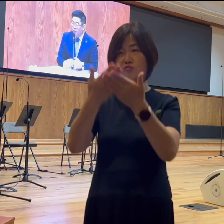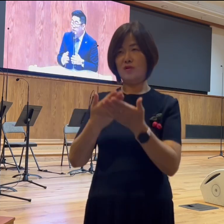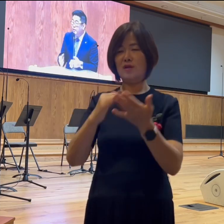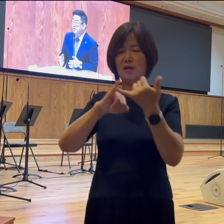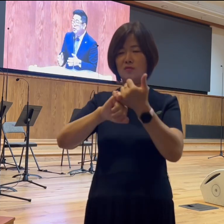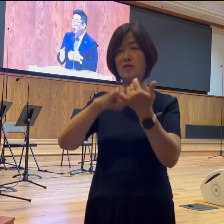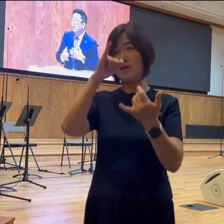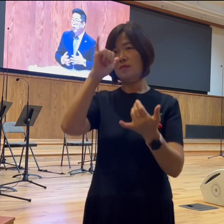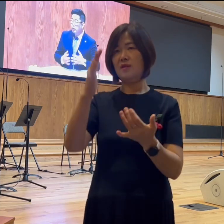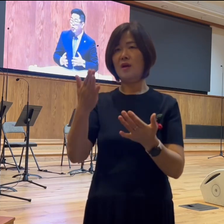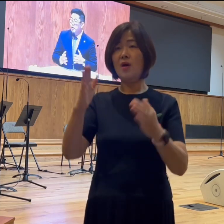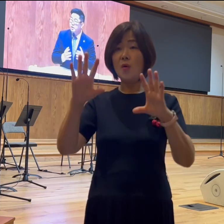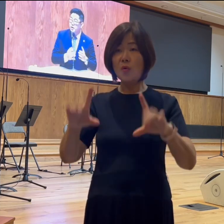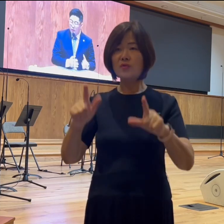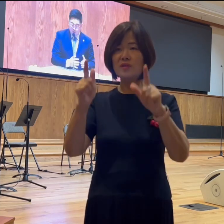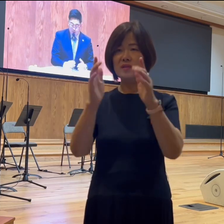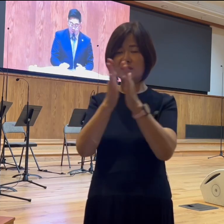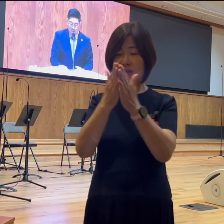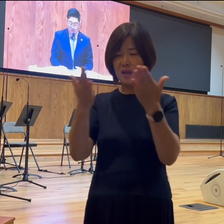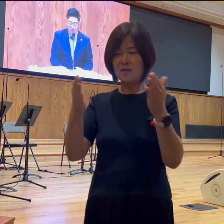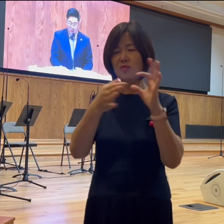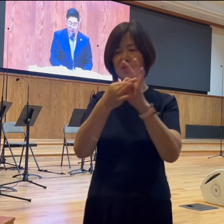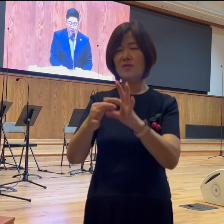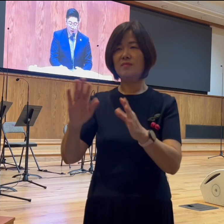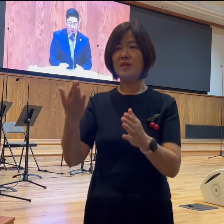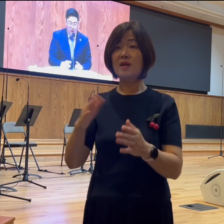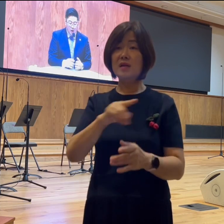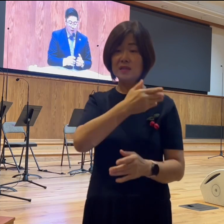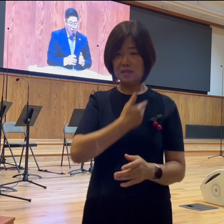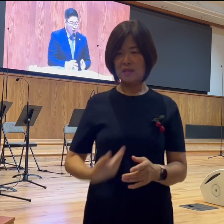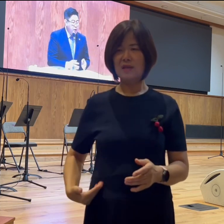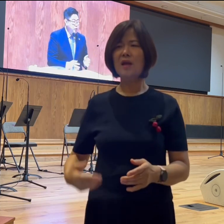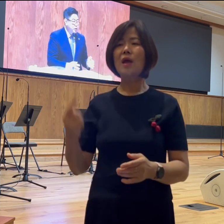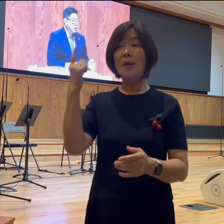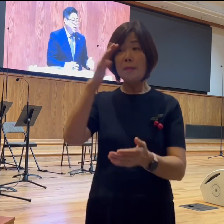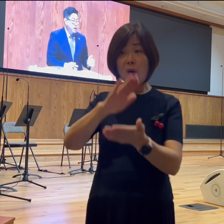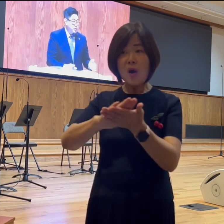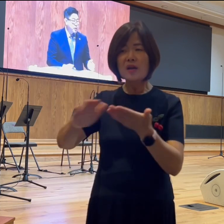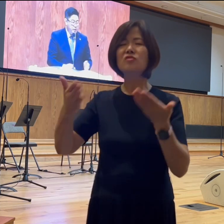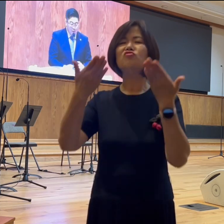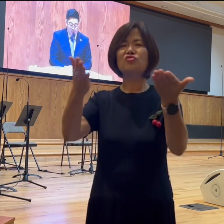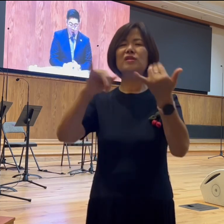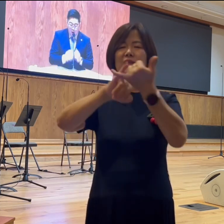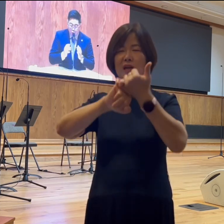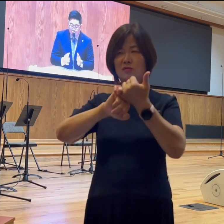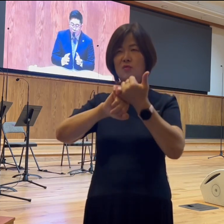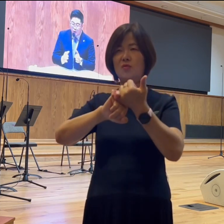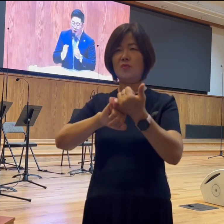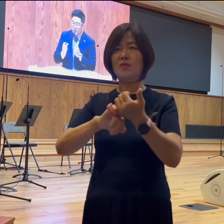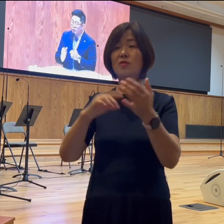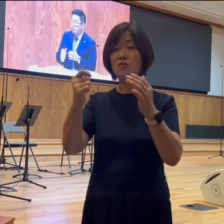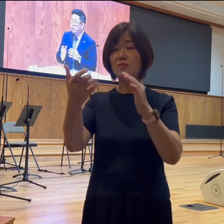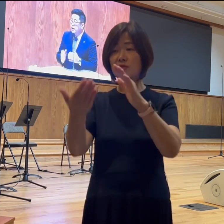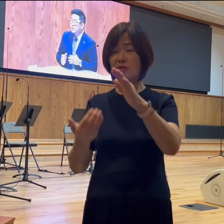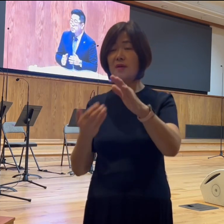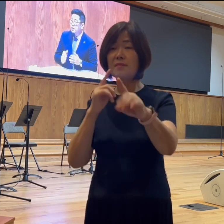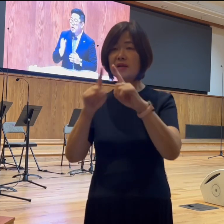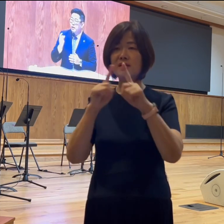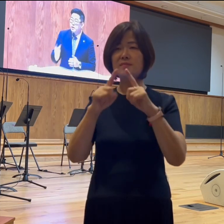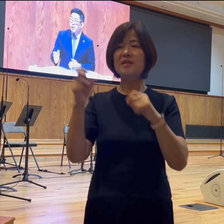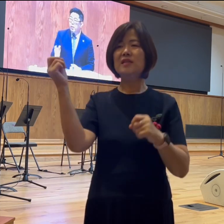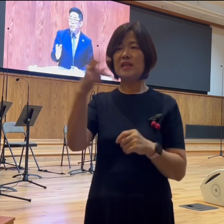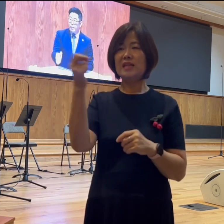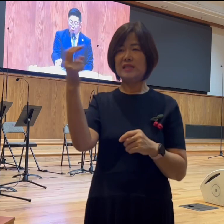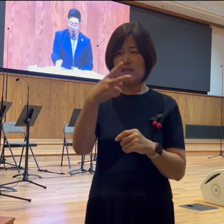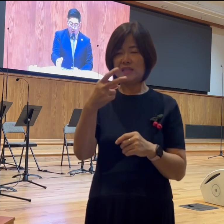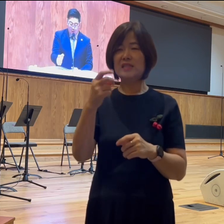그리고는 그 말씀이 오늘 본문으로 이제 이어지죠. 제자들에게 평안을 주시겠다 약속하시면서 조금 전에 하셨던 그 말씀을 다시